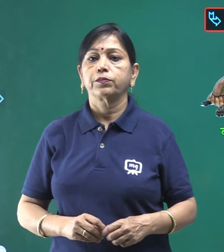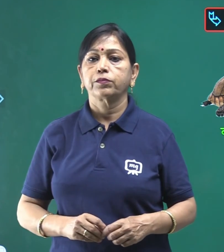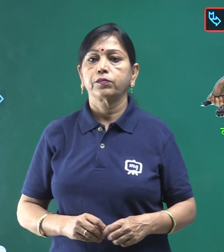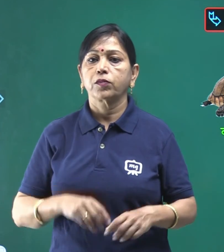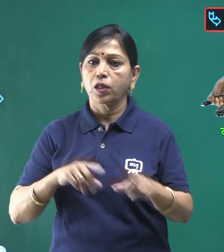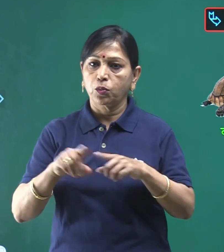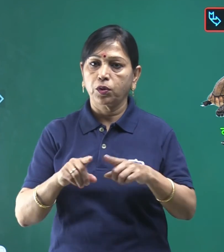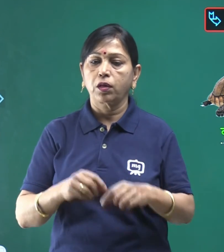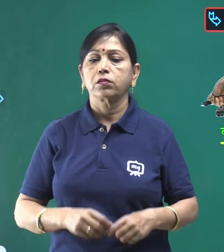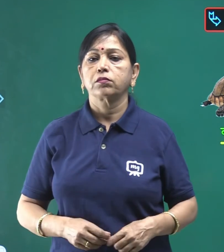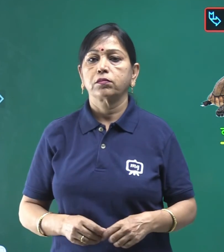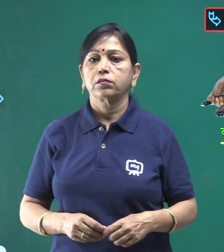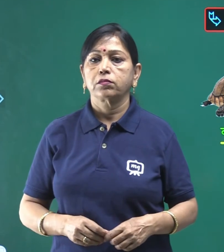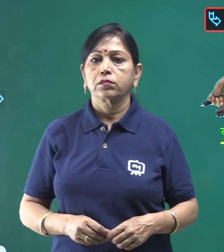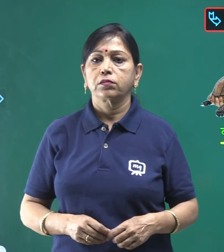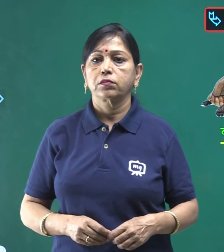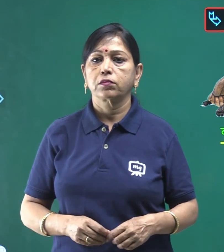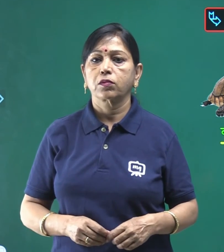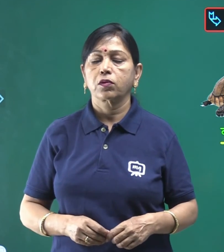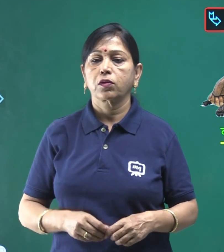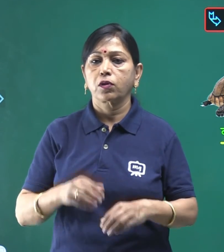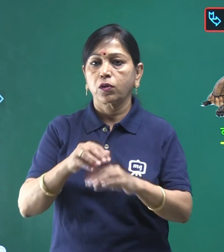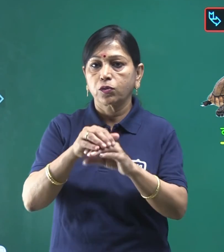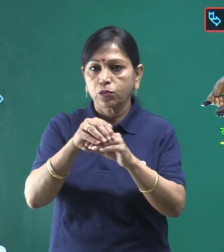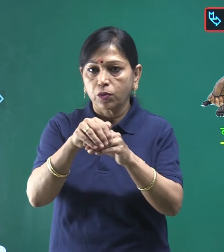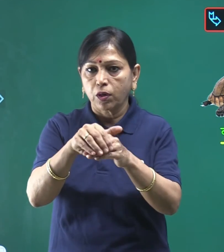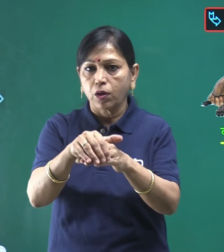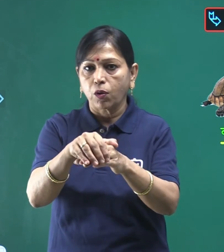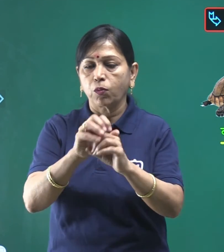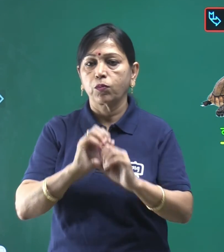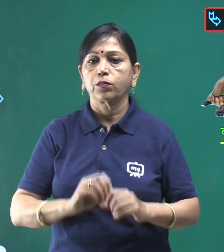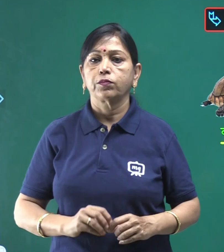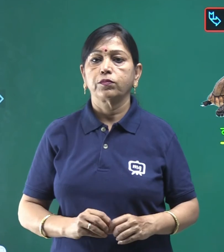इसके उदाहरण कछुआ,